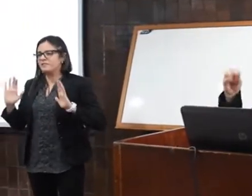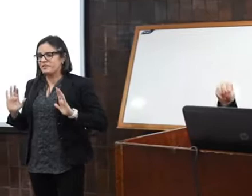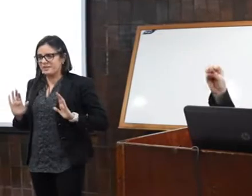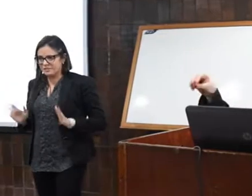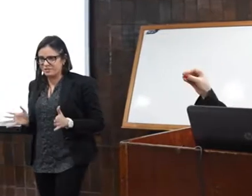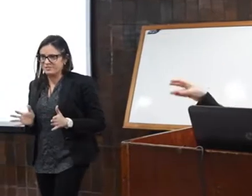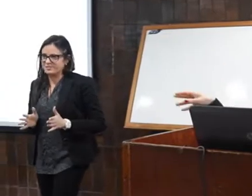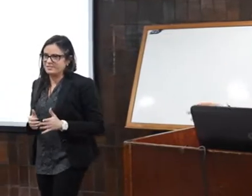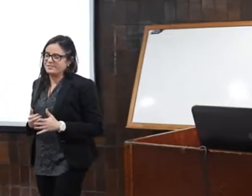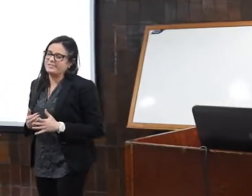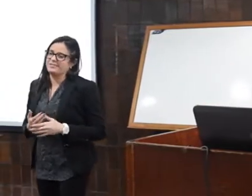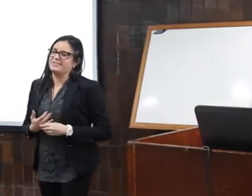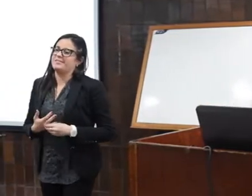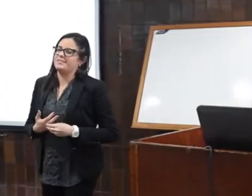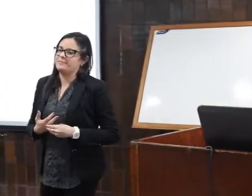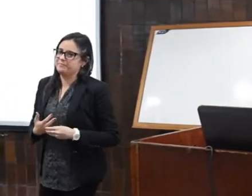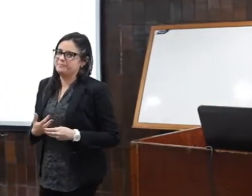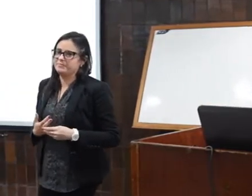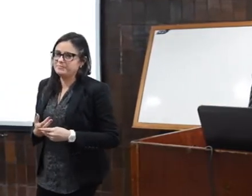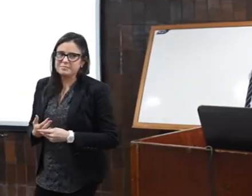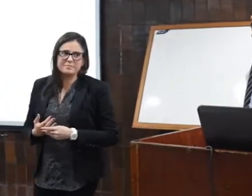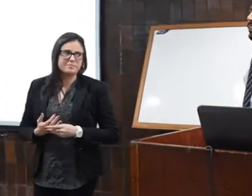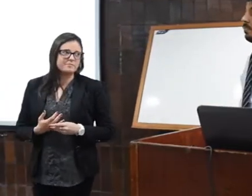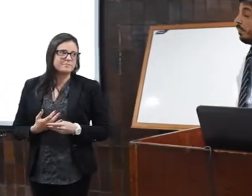a la acción